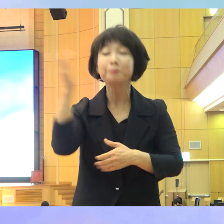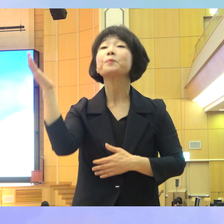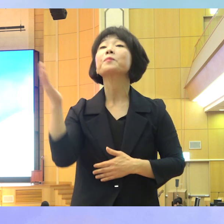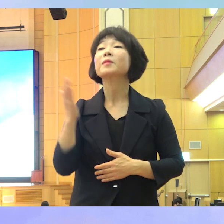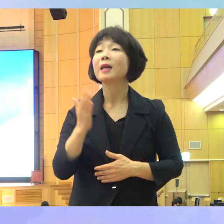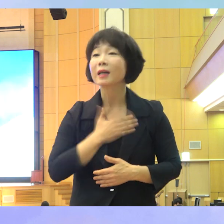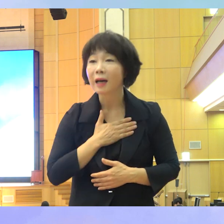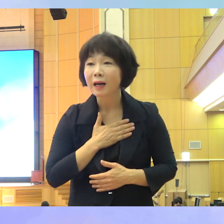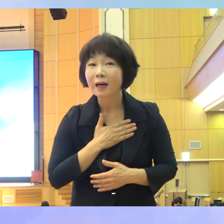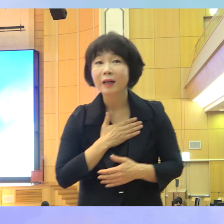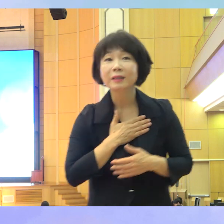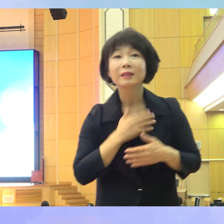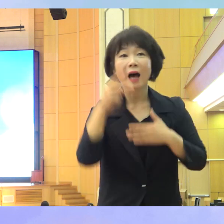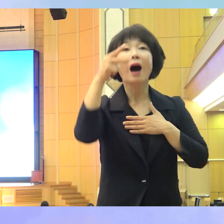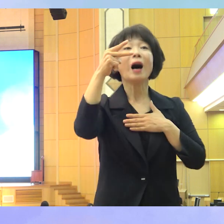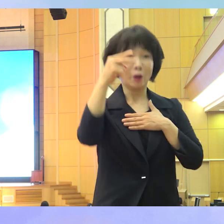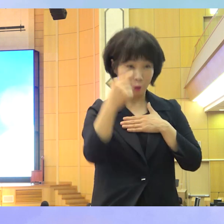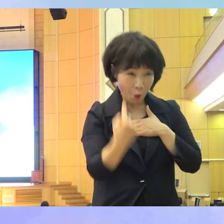거룩하신